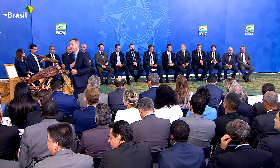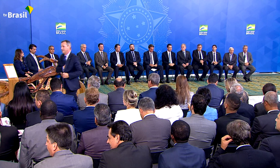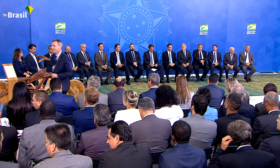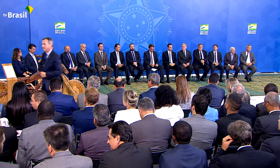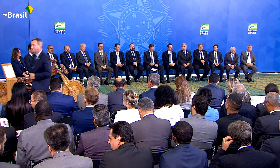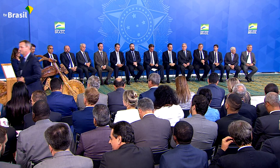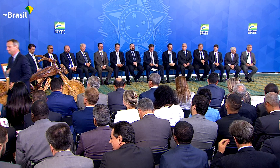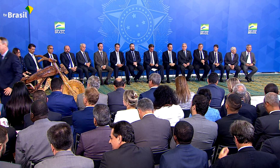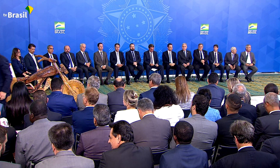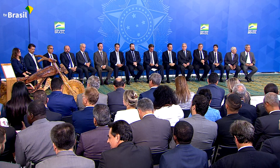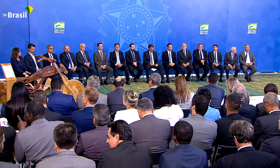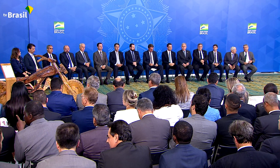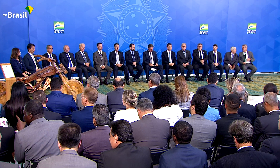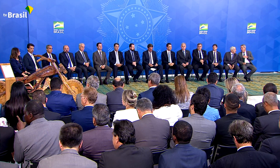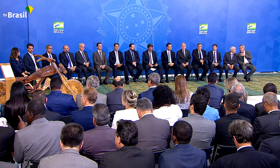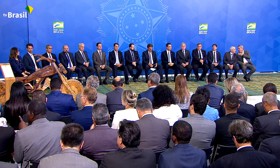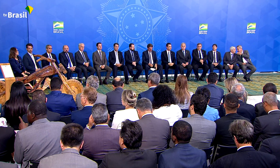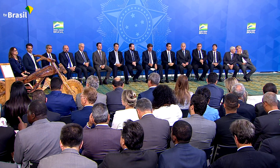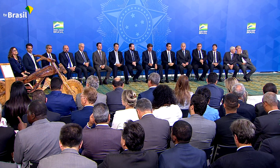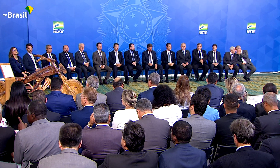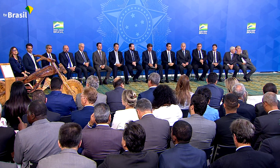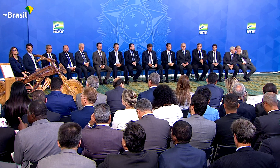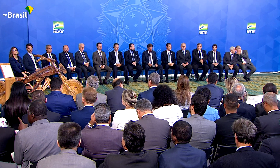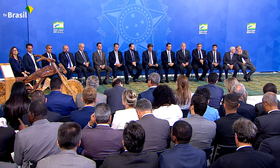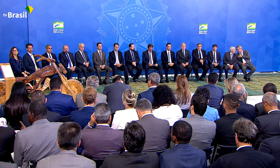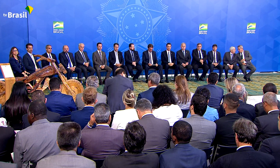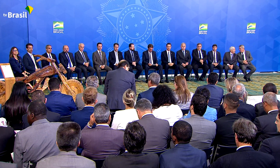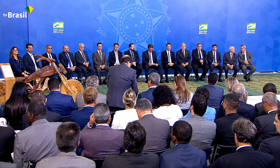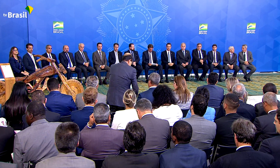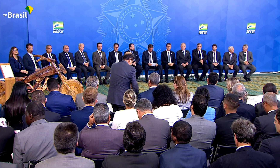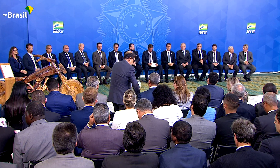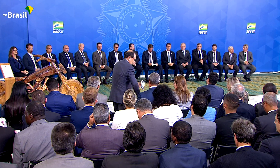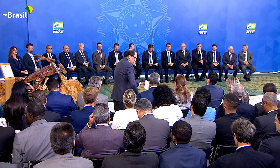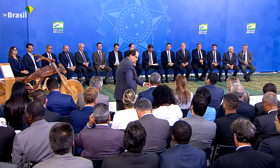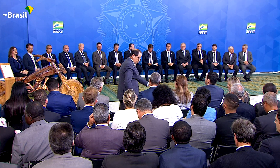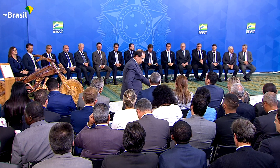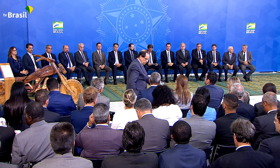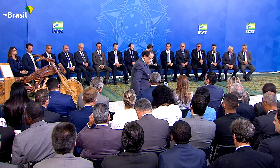e fala uso da palavra o deputado Eli Borges